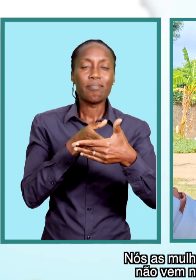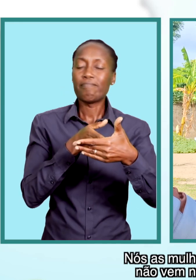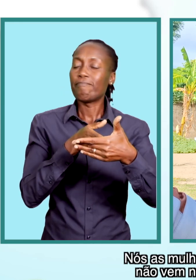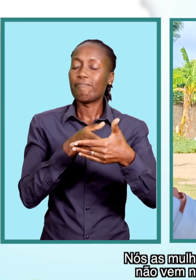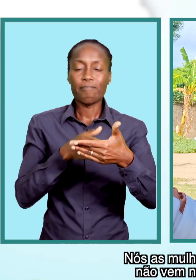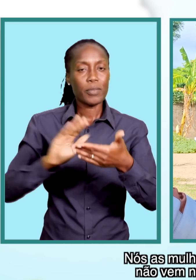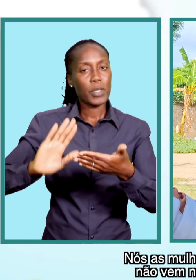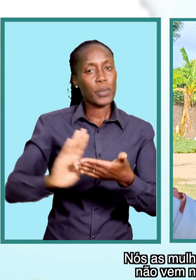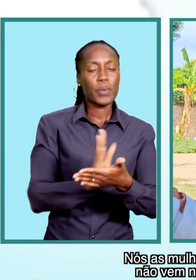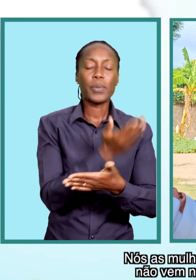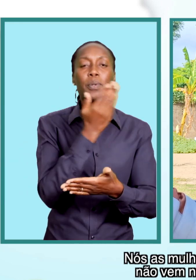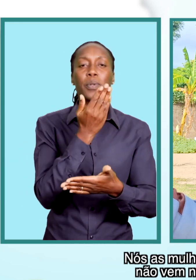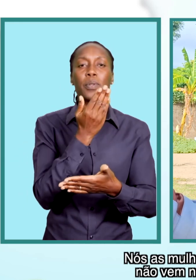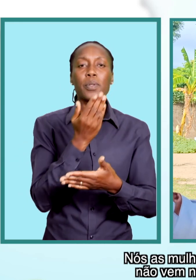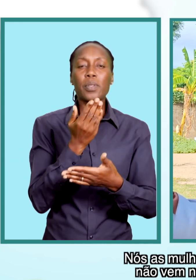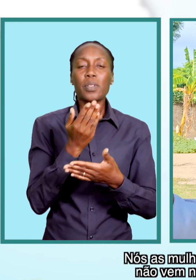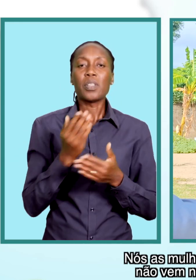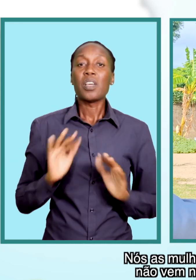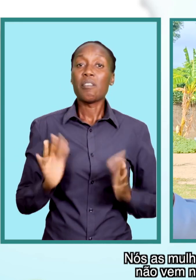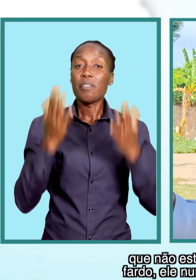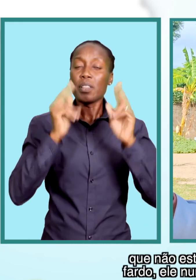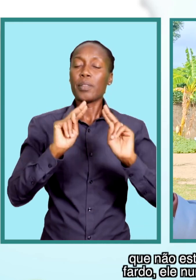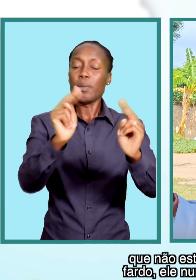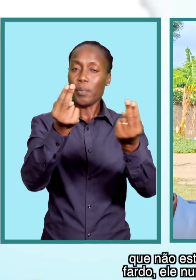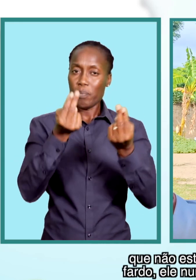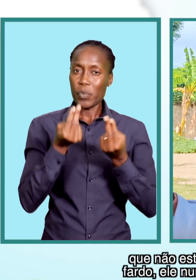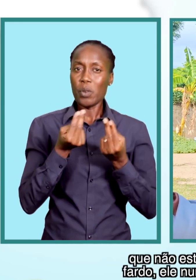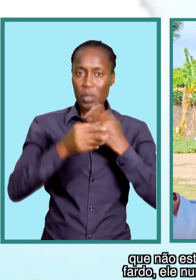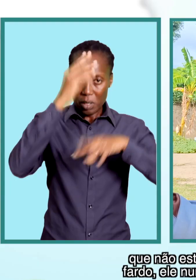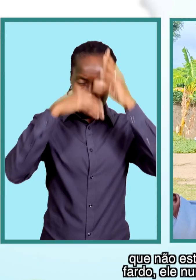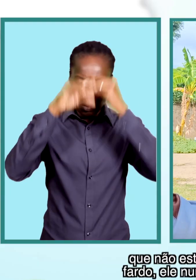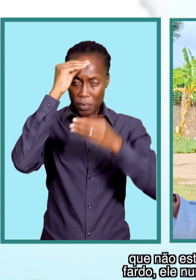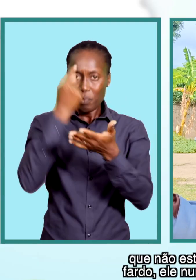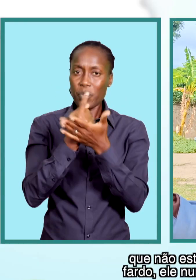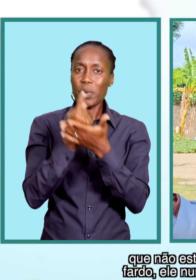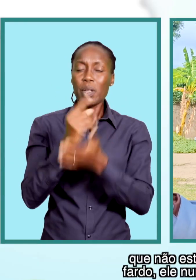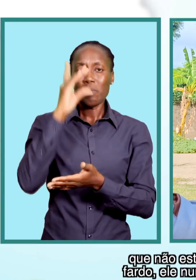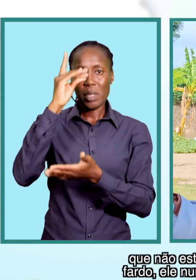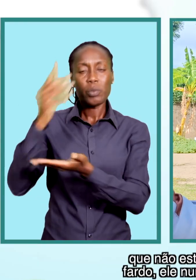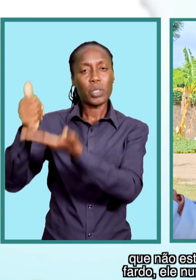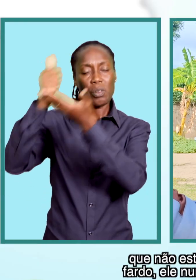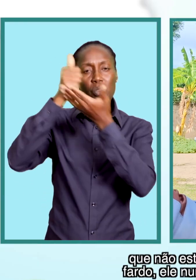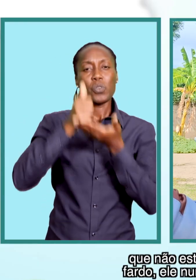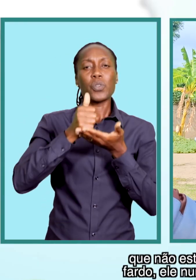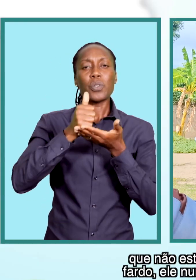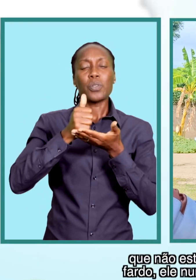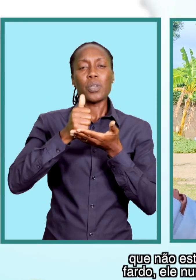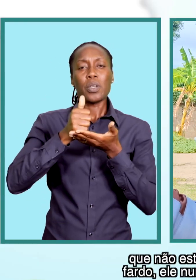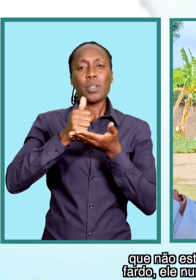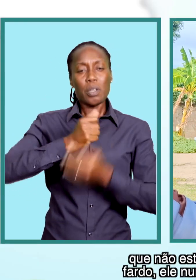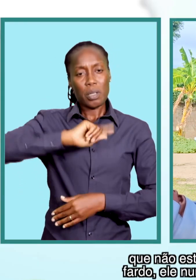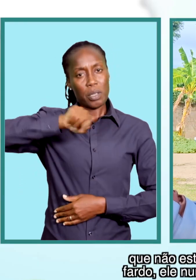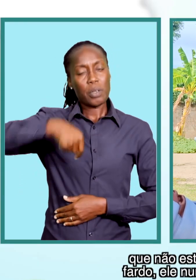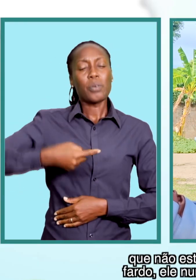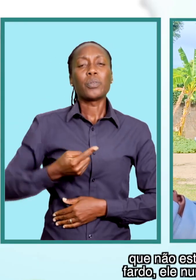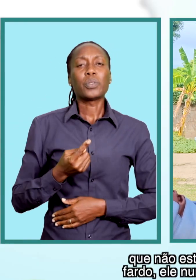parar. Eu vou dizer, é uma nova vida que nós estamos a aprender e Deus sempre dá um fardo. Ele nunca dá